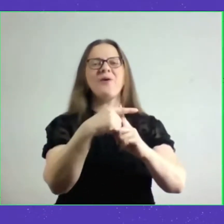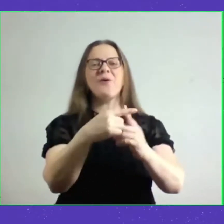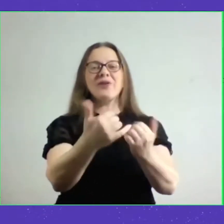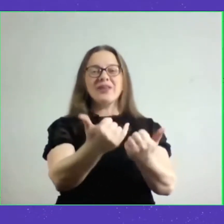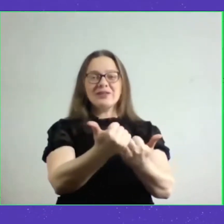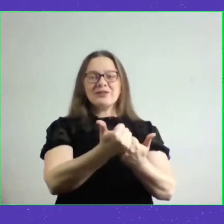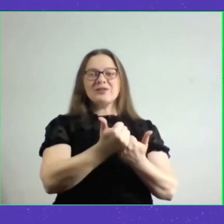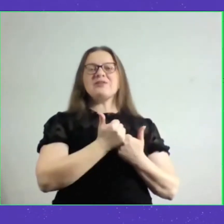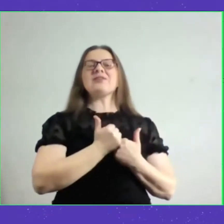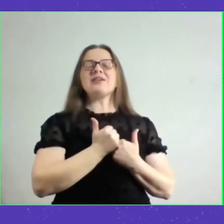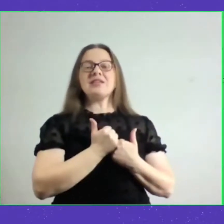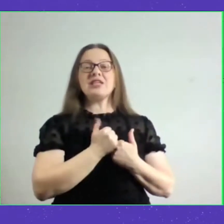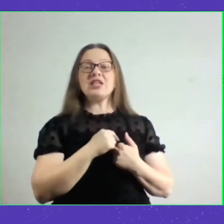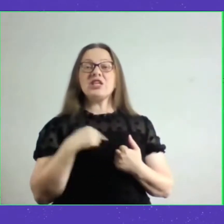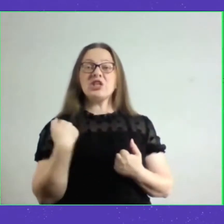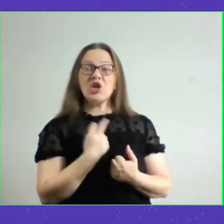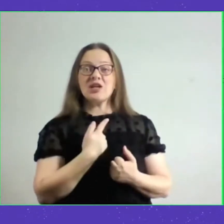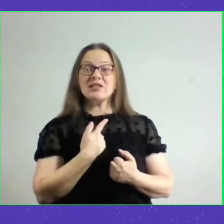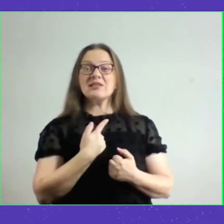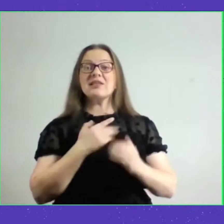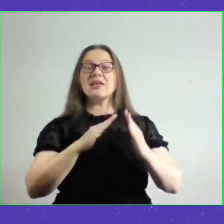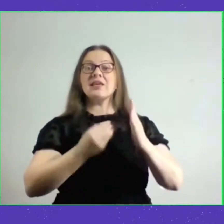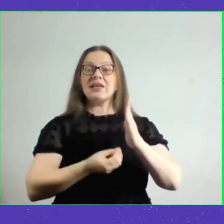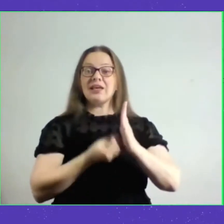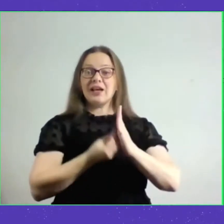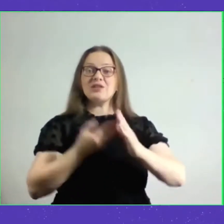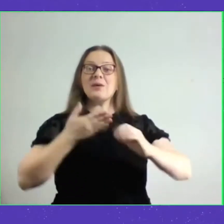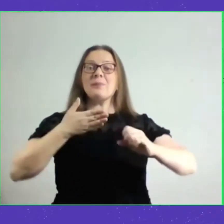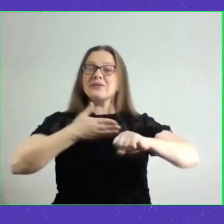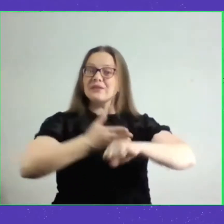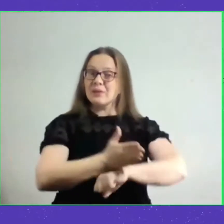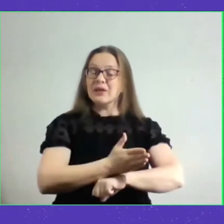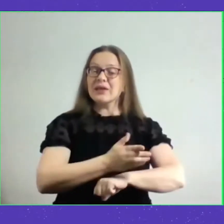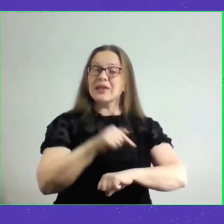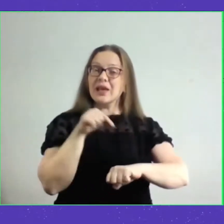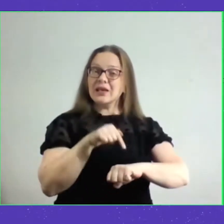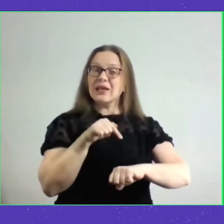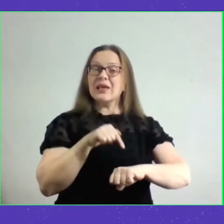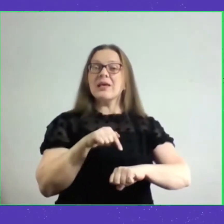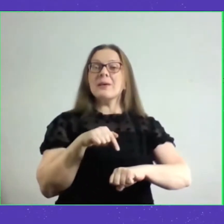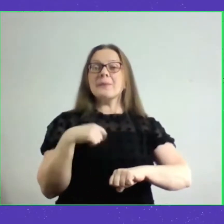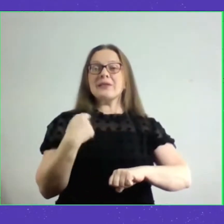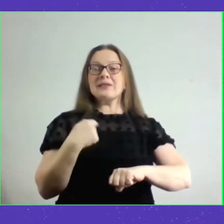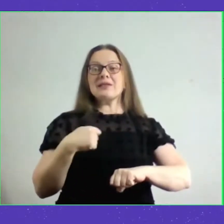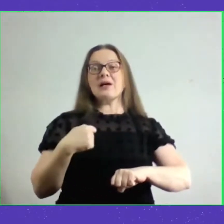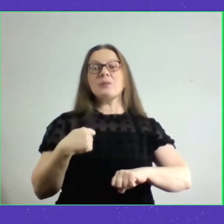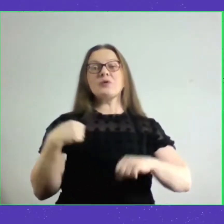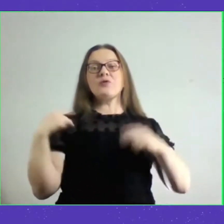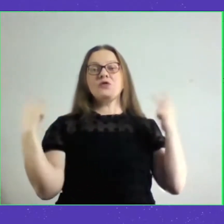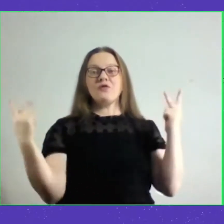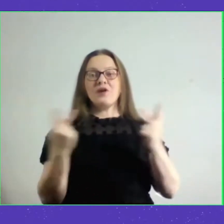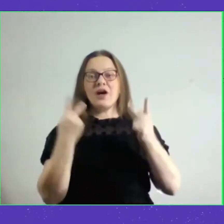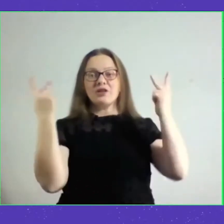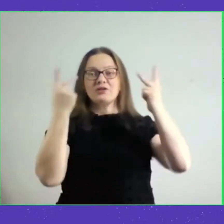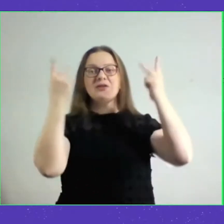Precisamos valorizar a vida da igreja, esse ambiente maravilhoso que o Senhor nos colocou